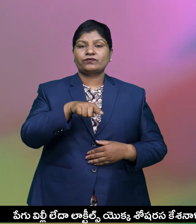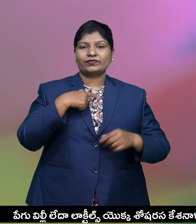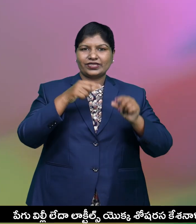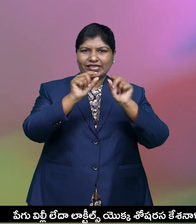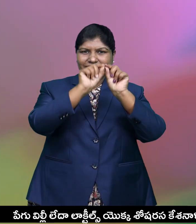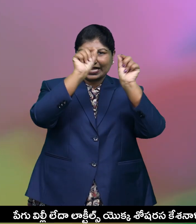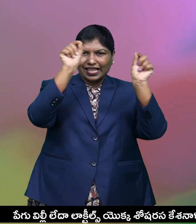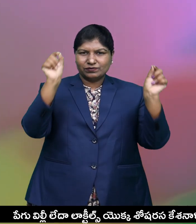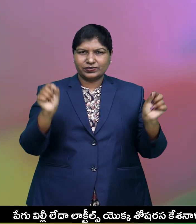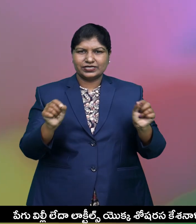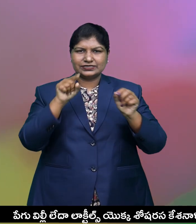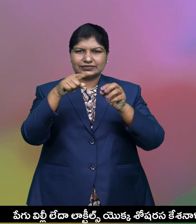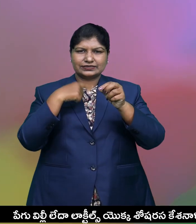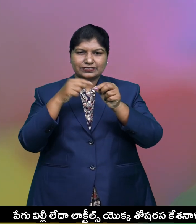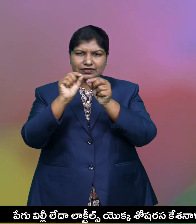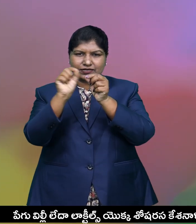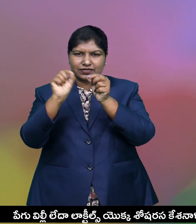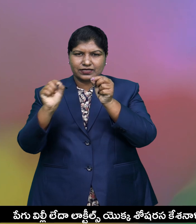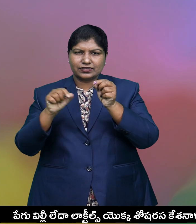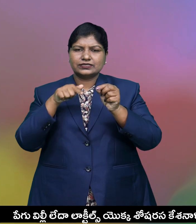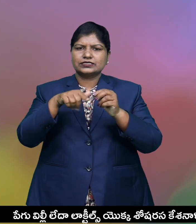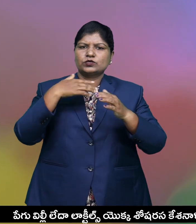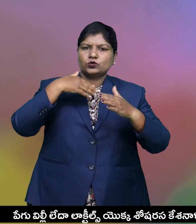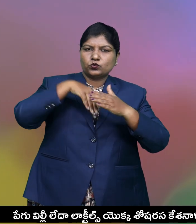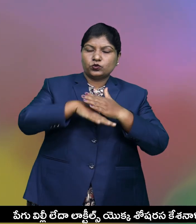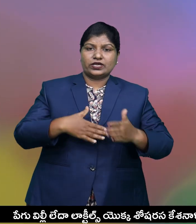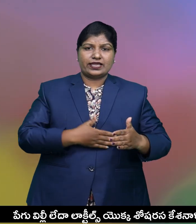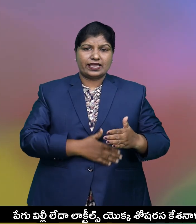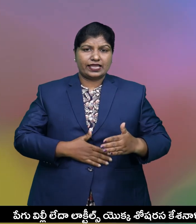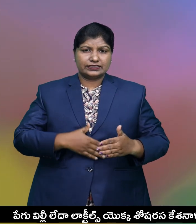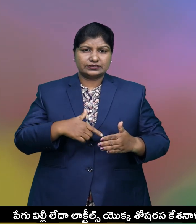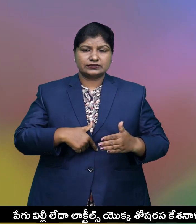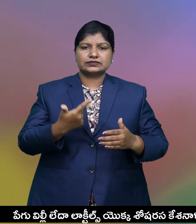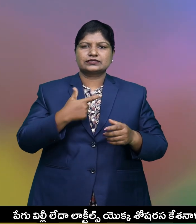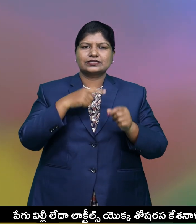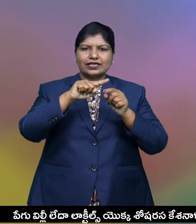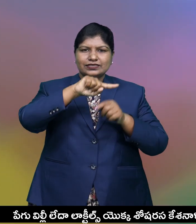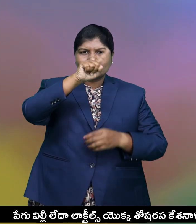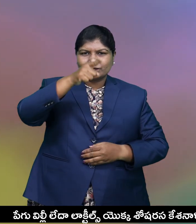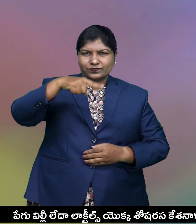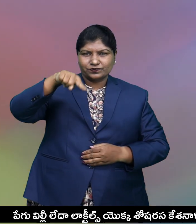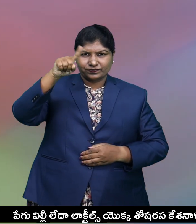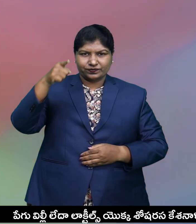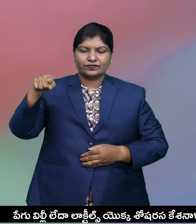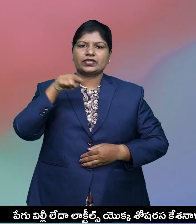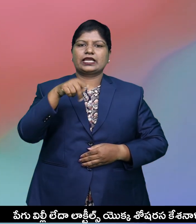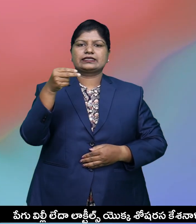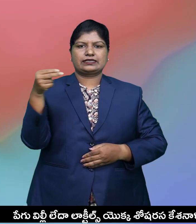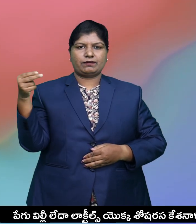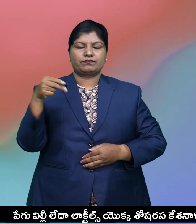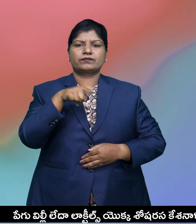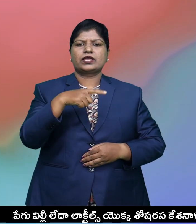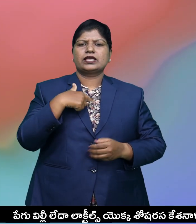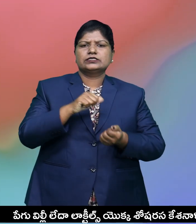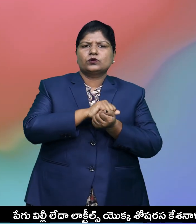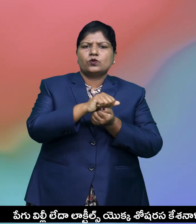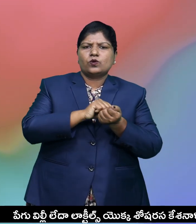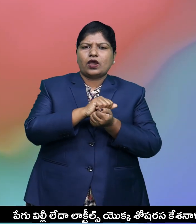పేగువిల్లి లేదా లాక్టీల్స్ యొక్క శోషరస కేశనాళికలు జీర్ణమైన కొవ్వులను గ్రహించి వాటిని